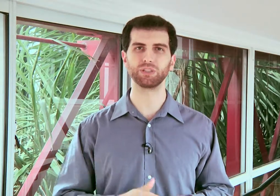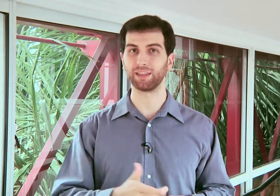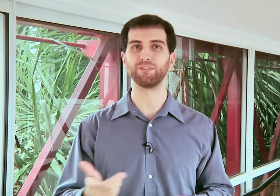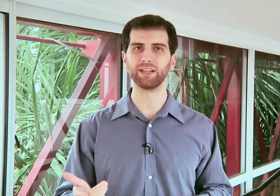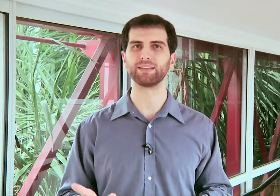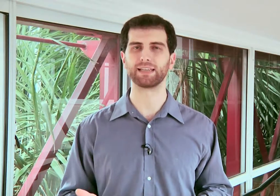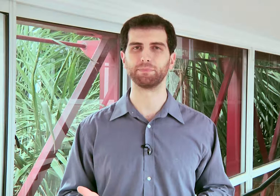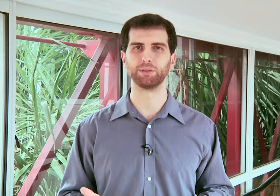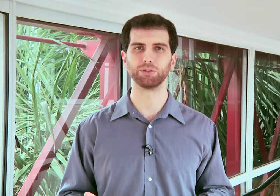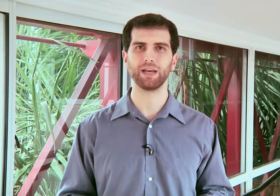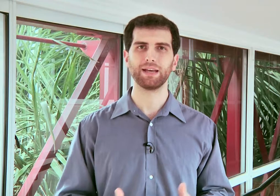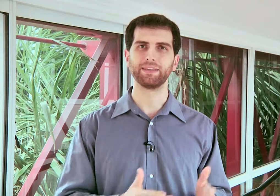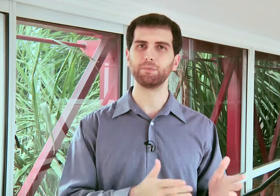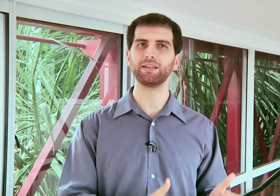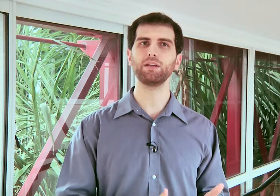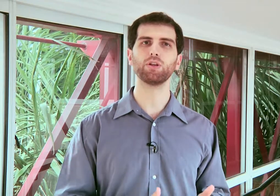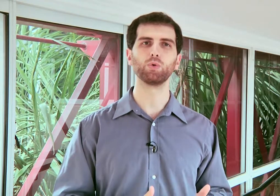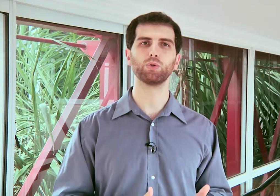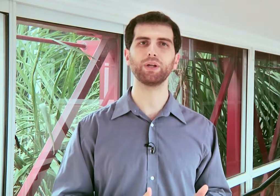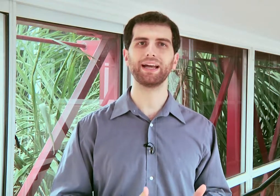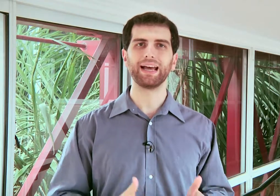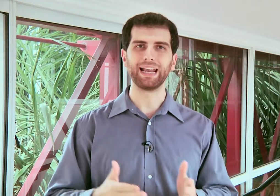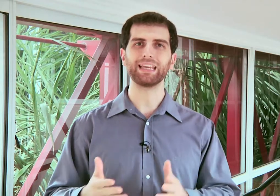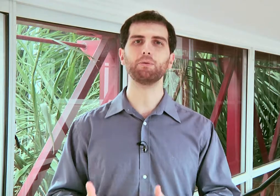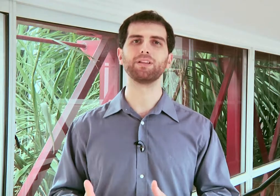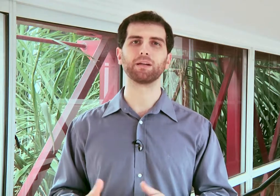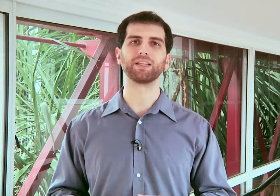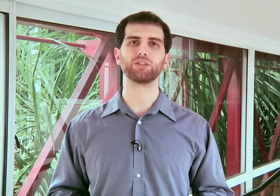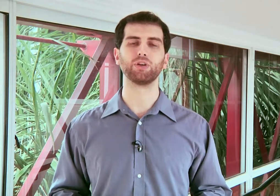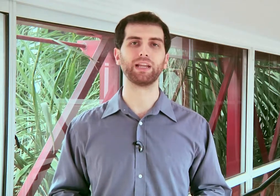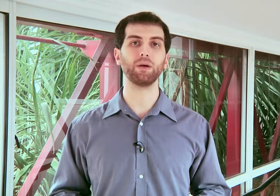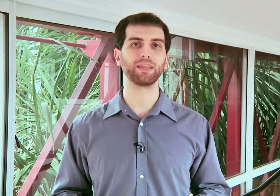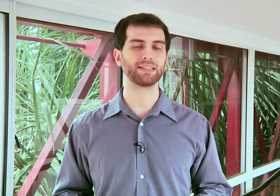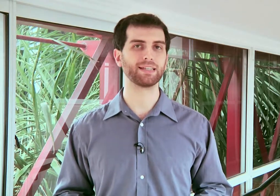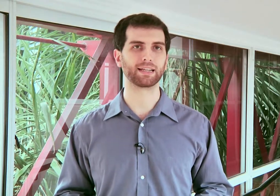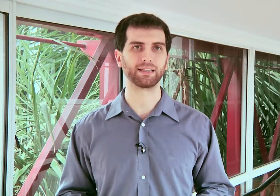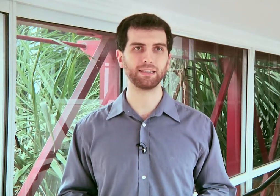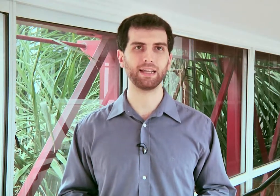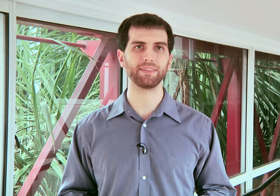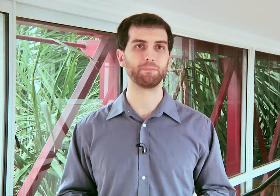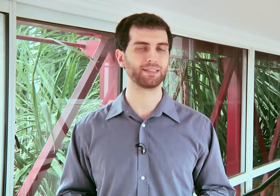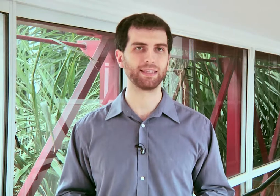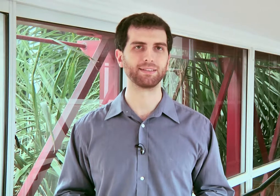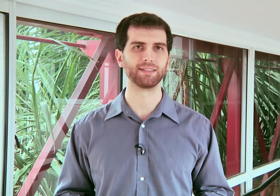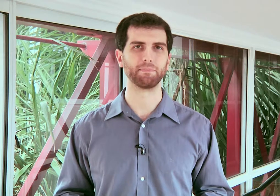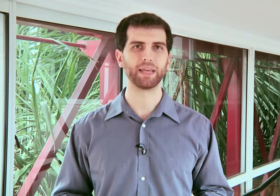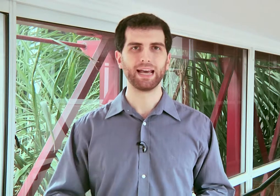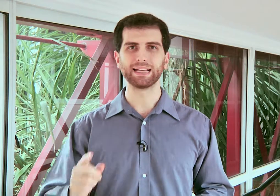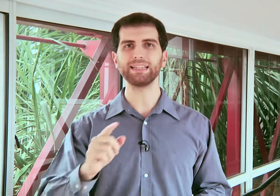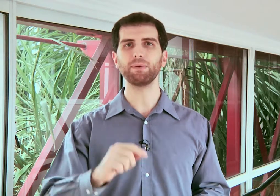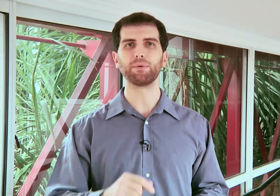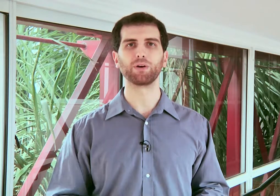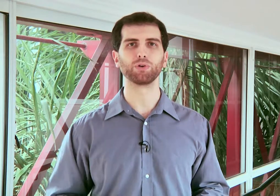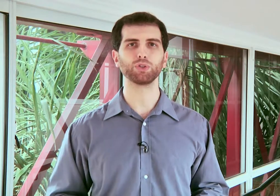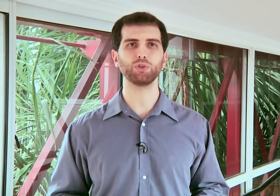contenidos desde diferentes ámbitos, del Ministerio de Cultura al Equipo de Interpretación de Lengua de Señas Argentina de Presidencia.